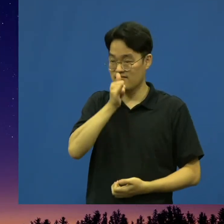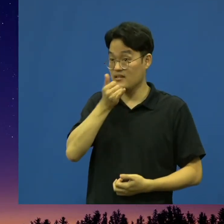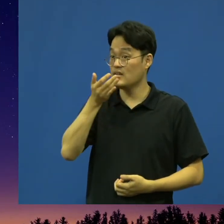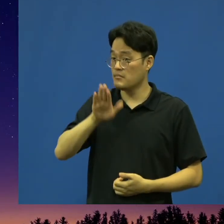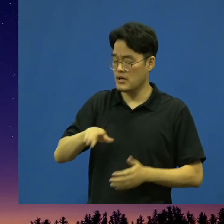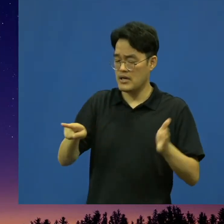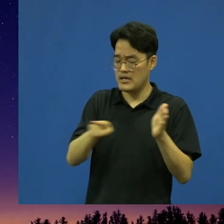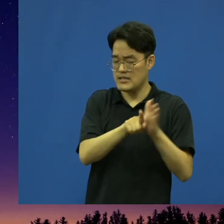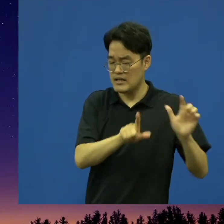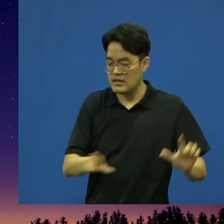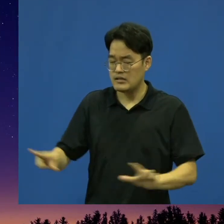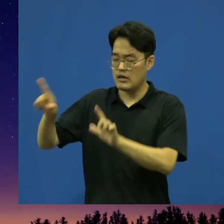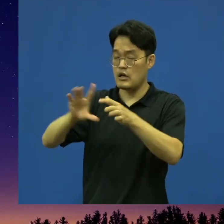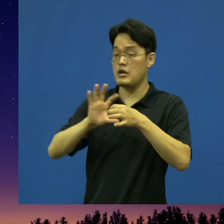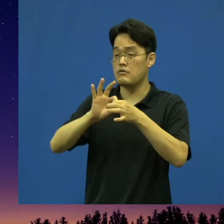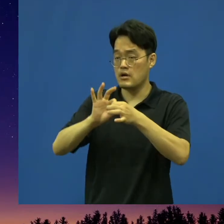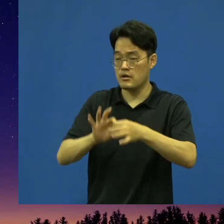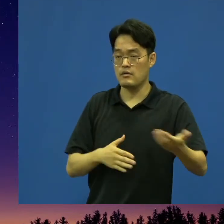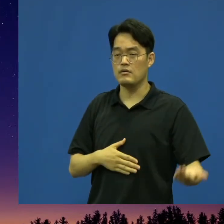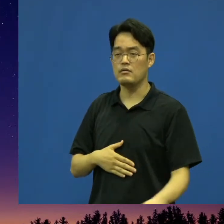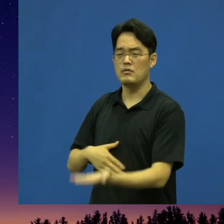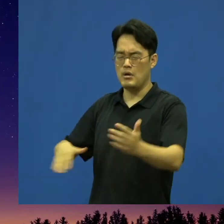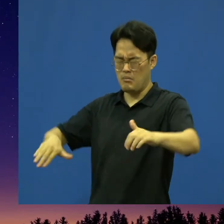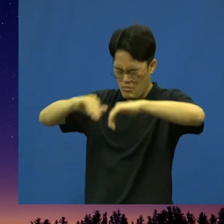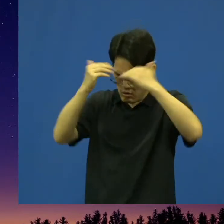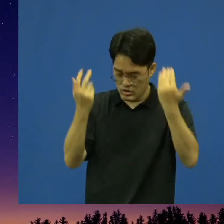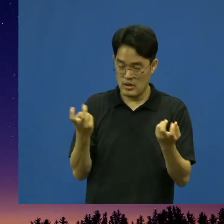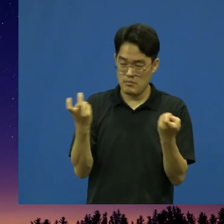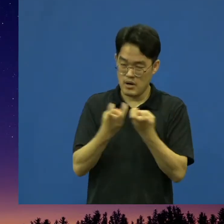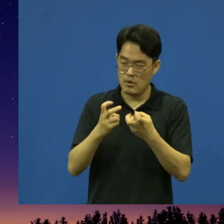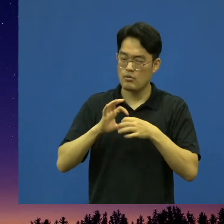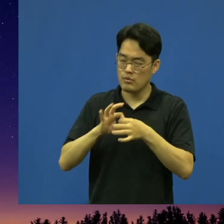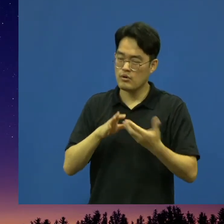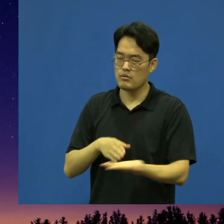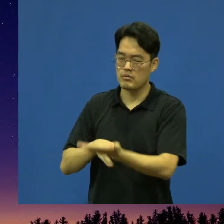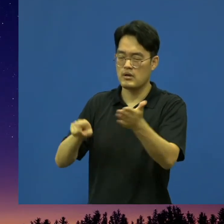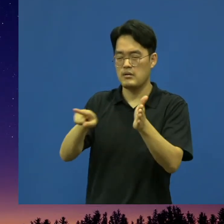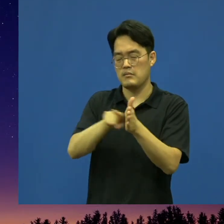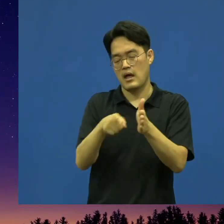모든 수단과 방법을 사용해서 신앙이 약해진다든지